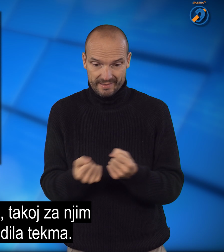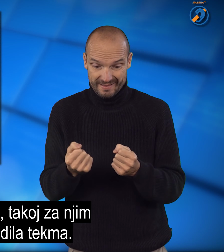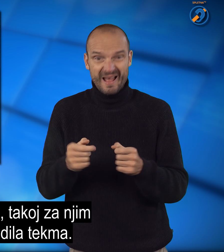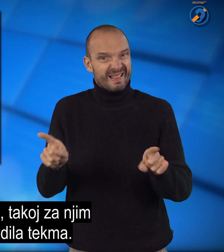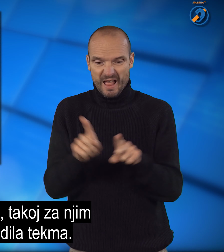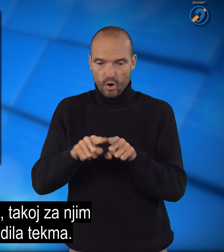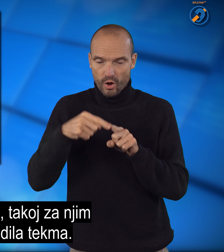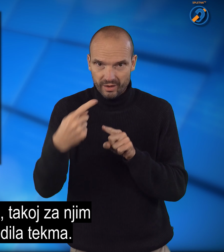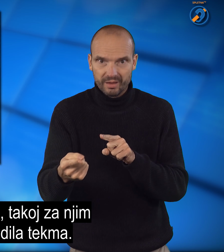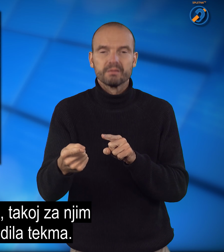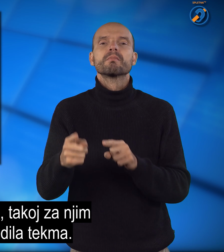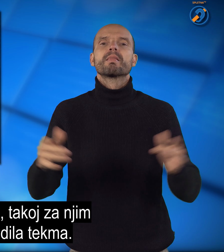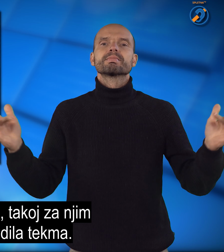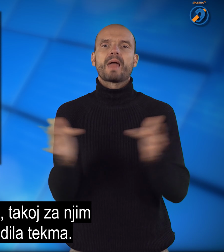bi naj sledila tekma.